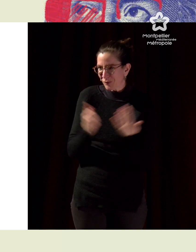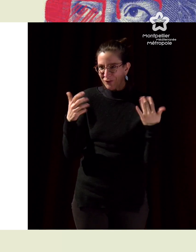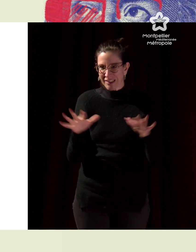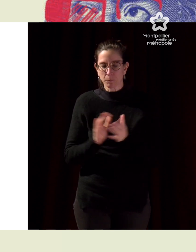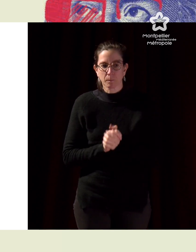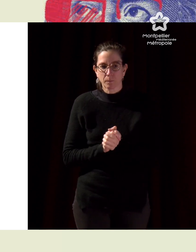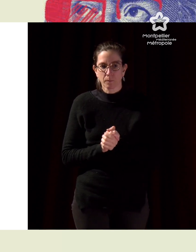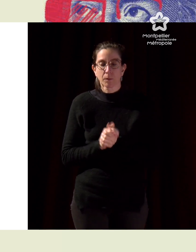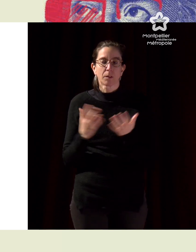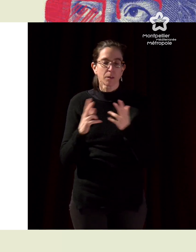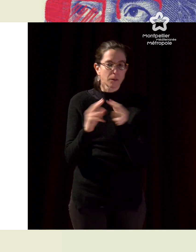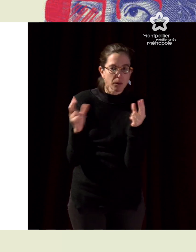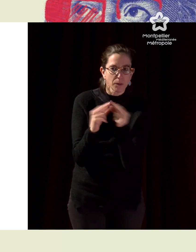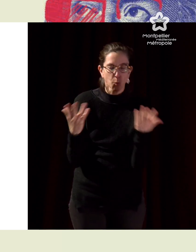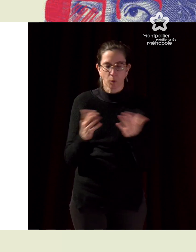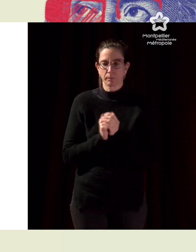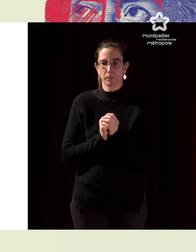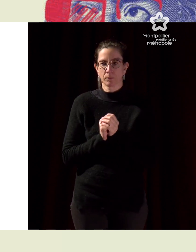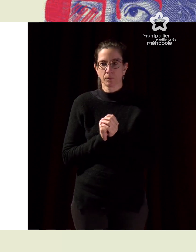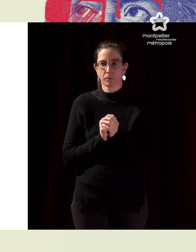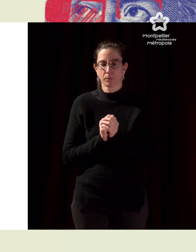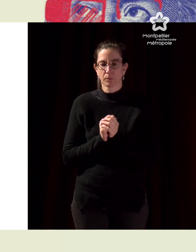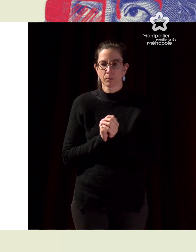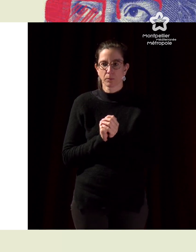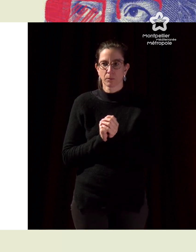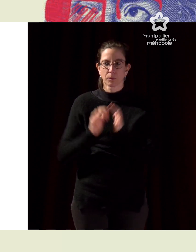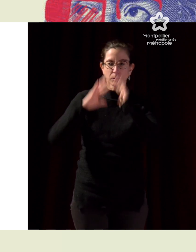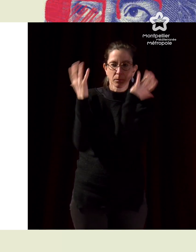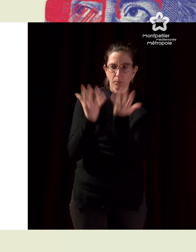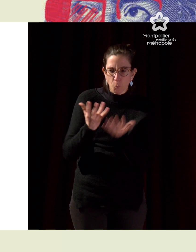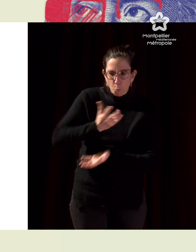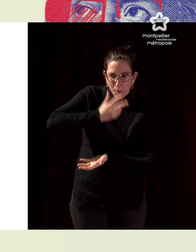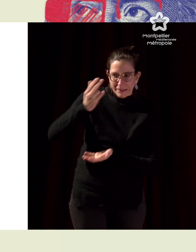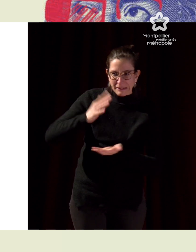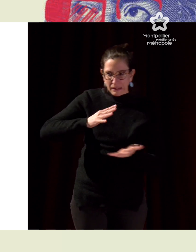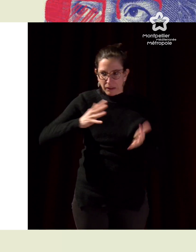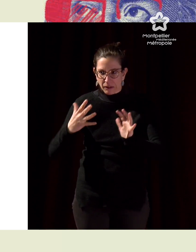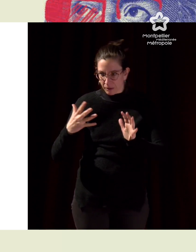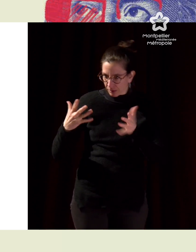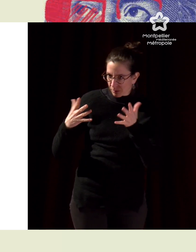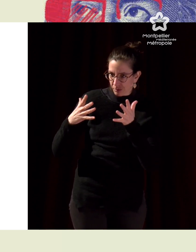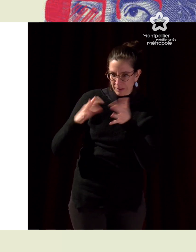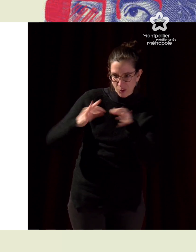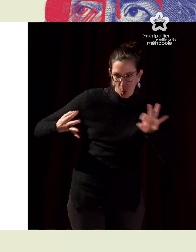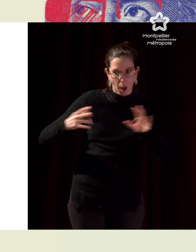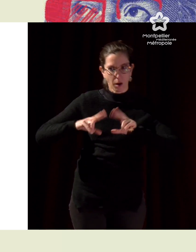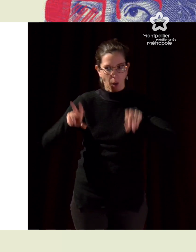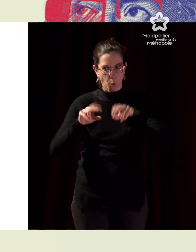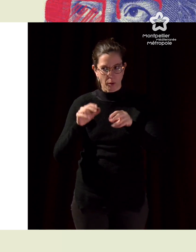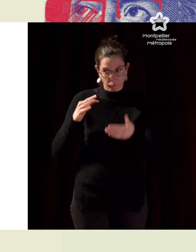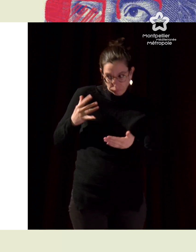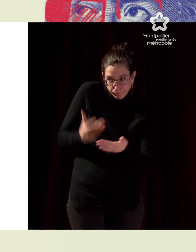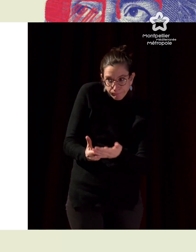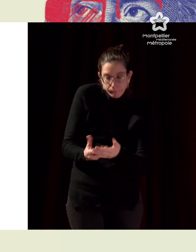peu raconter l'histoire de l'humanité, de ce qu'on en a appris ces dernières années, avec, comme c'est mon